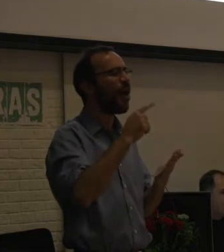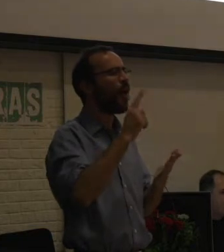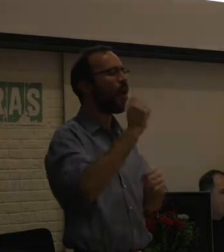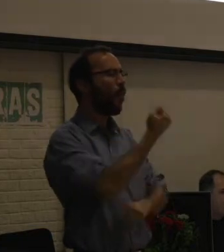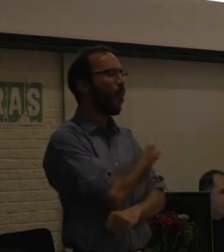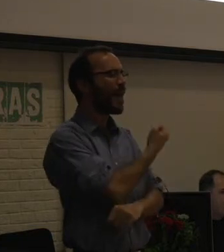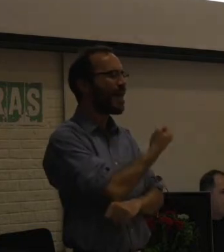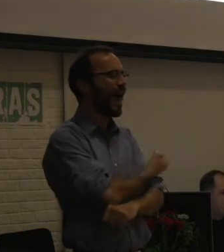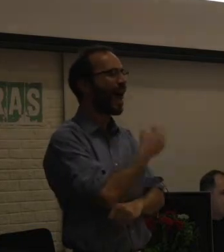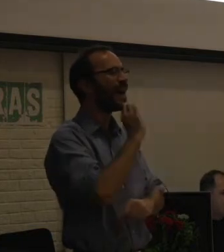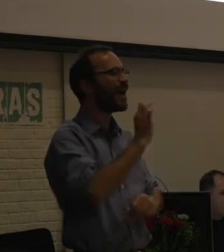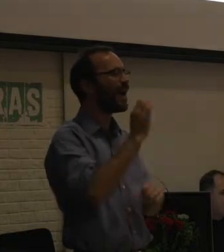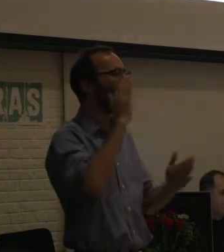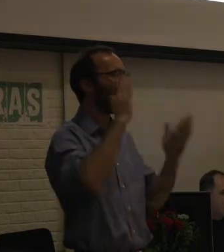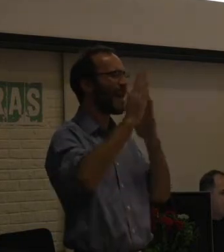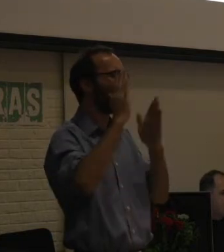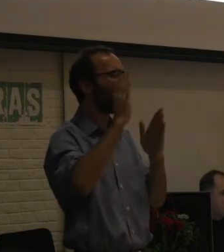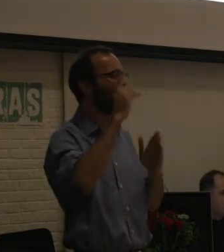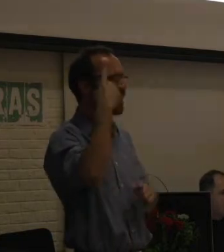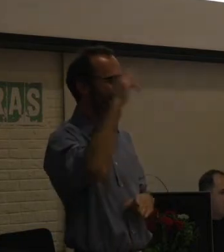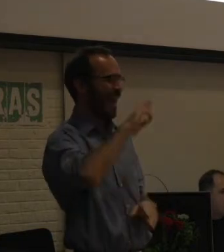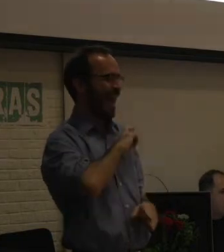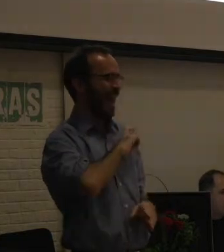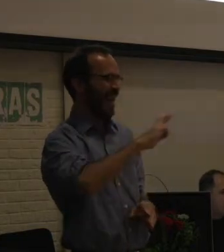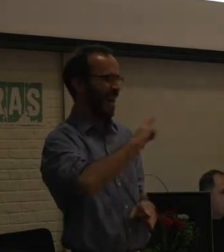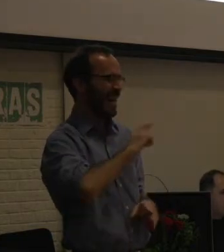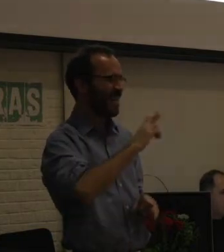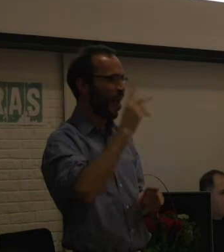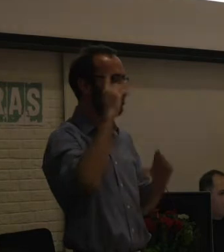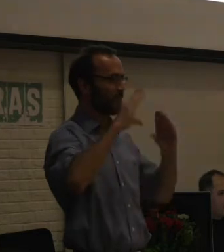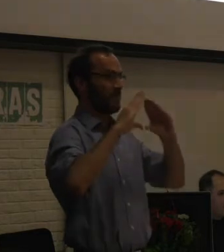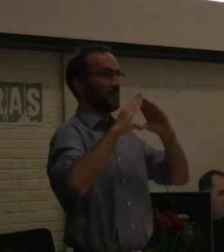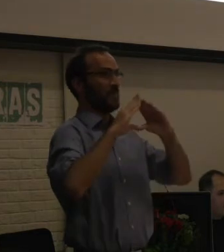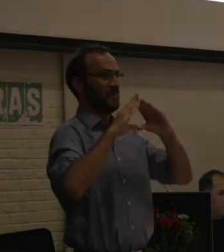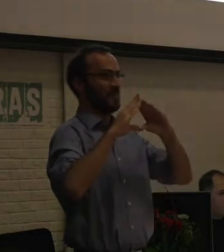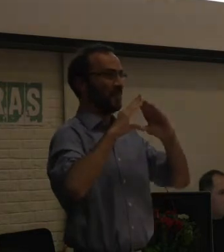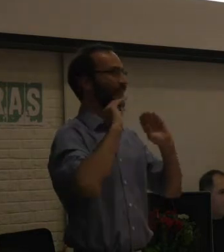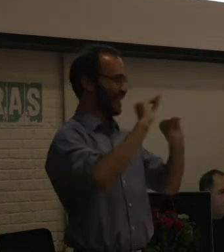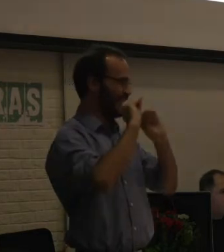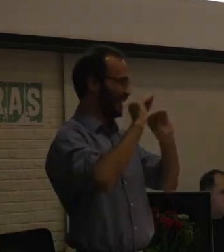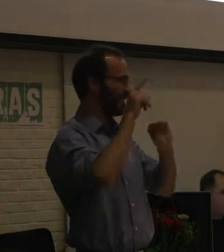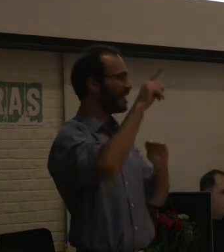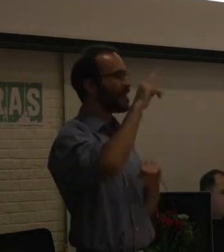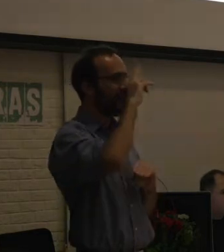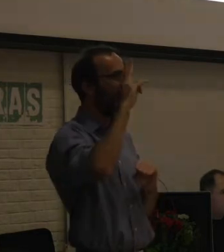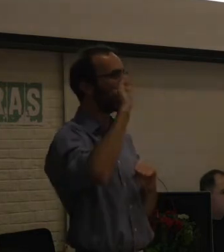en el techo del Salón de Actos del Ateneo de Madrid, digamos como muestra de la presencia de los